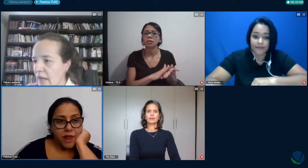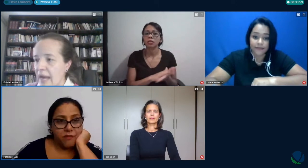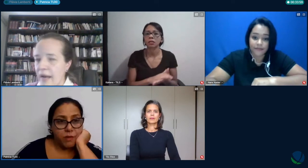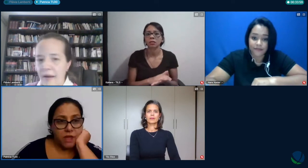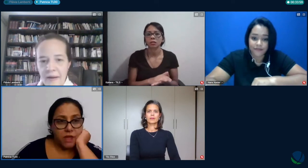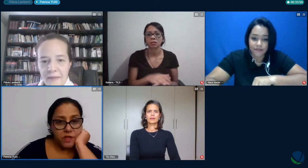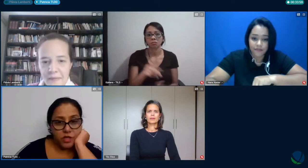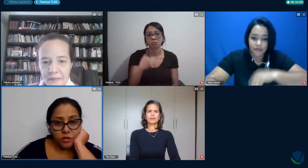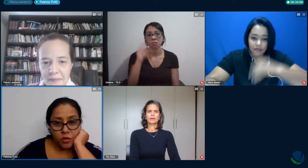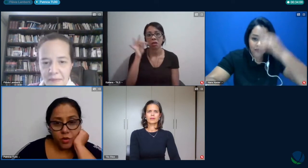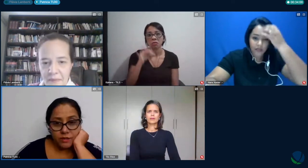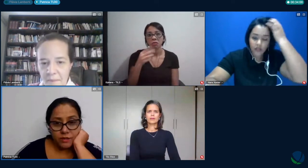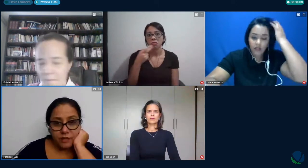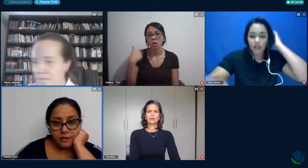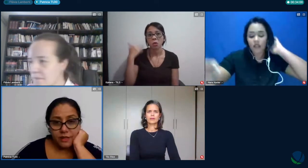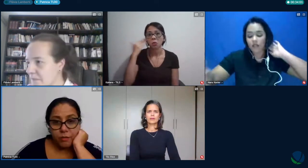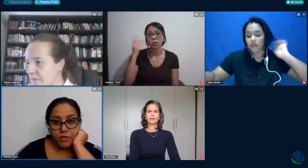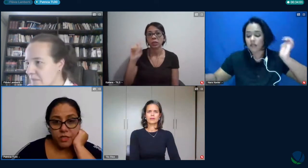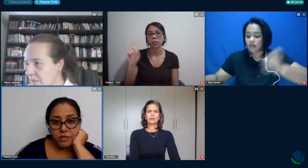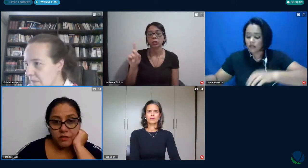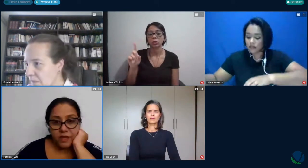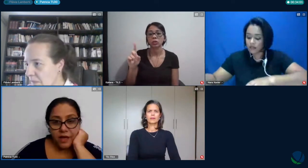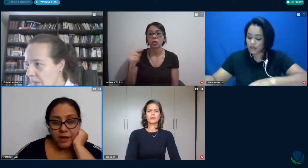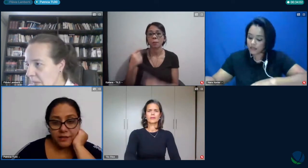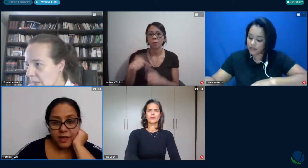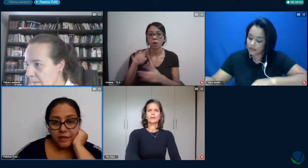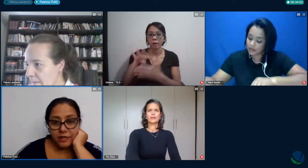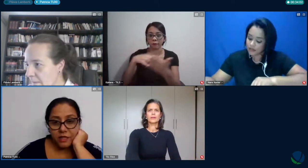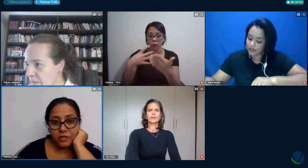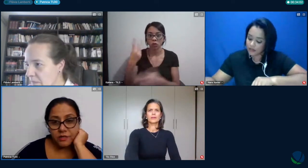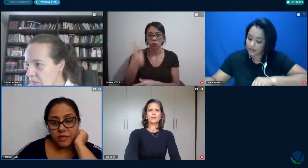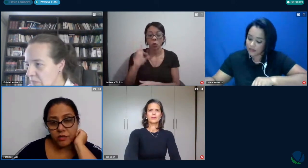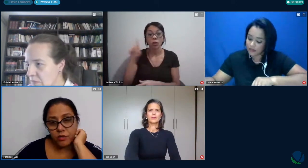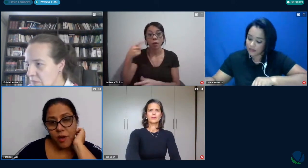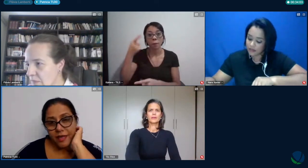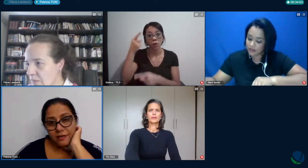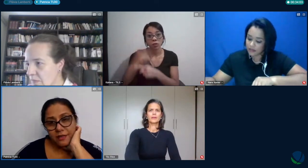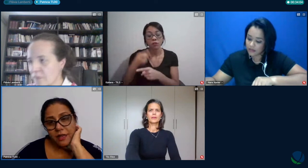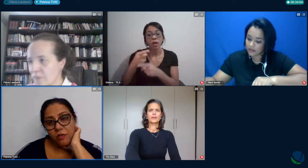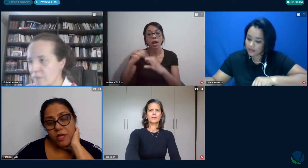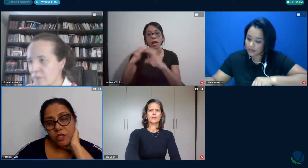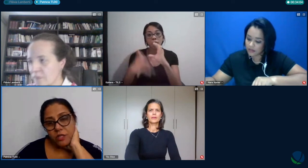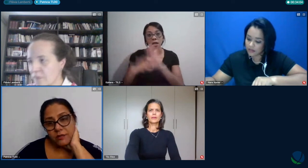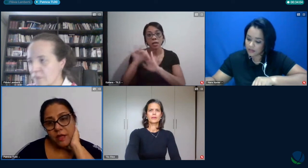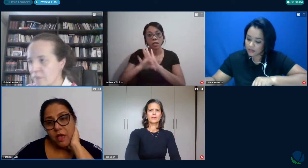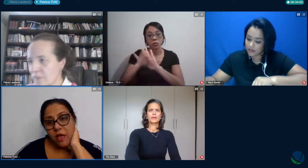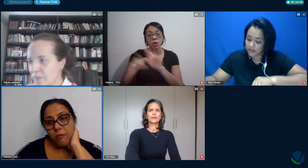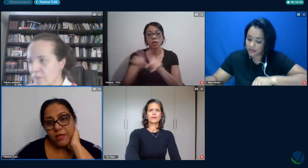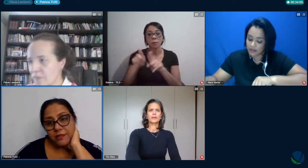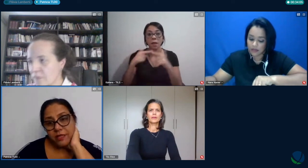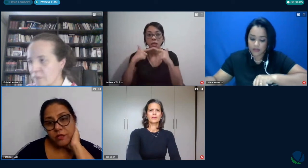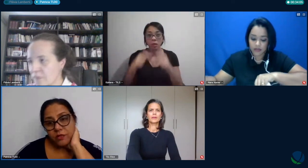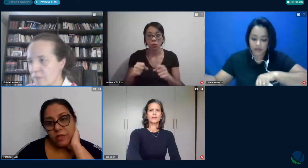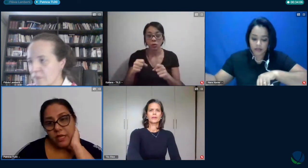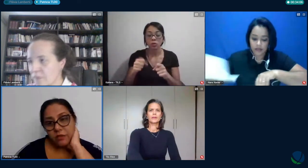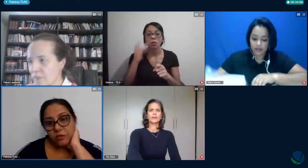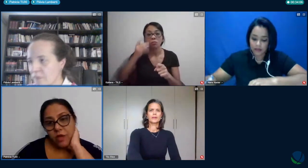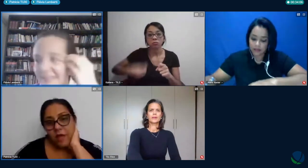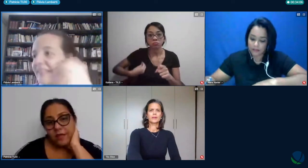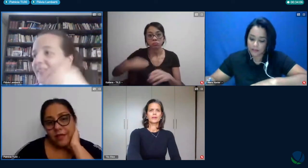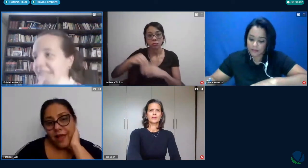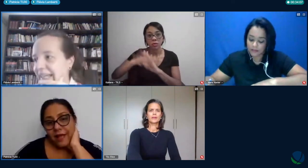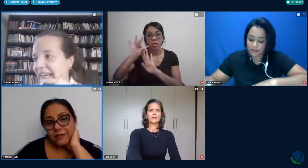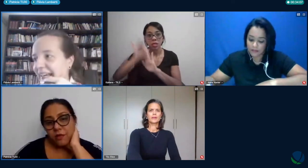entendi, Flávia, porque na ficha 2 está assim, depois de identificar as características textuais e linguísticas presentes no